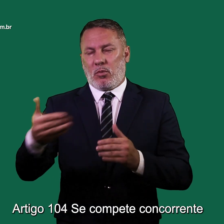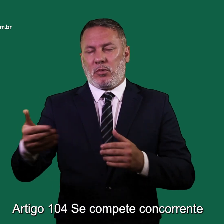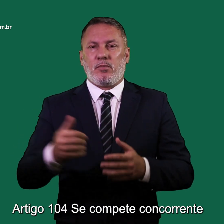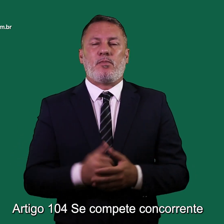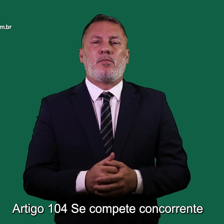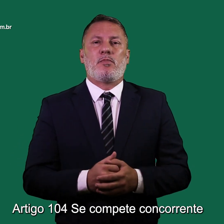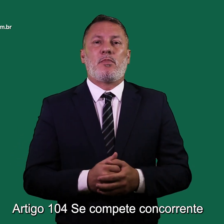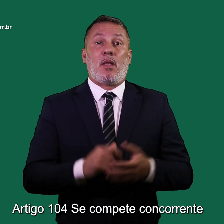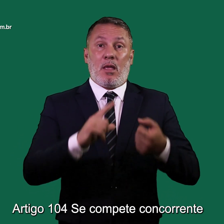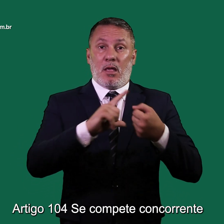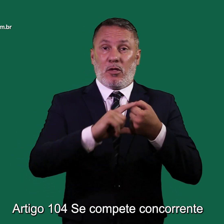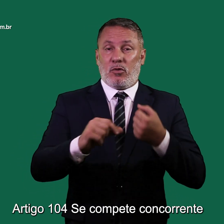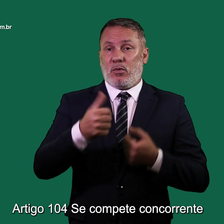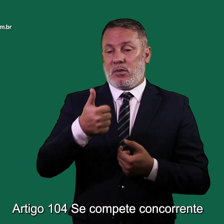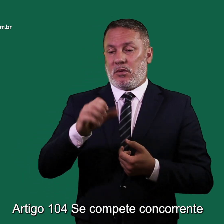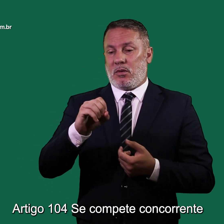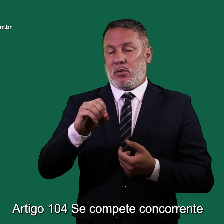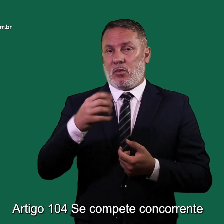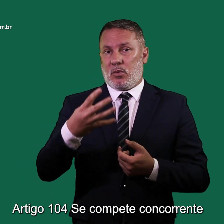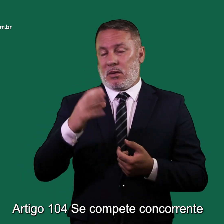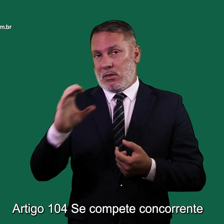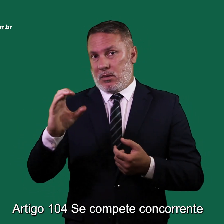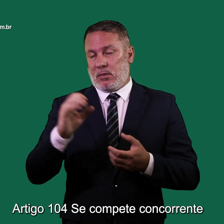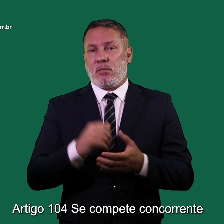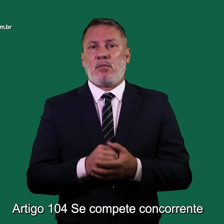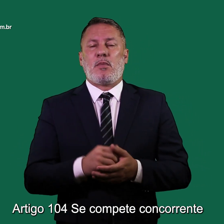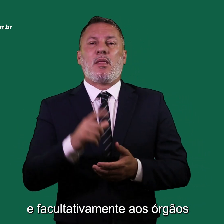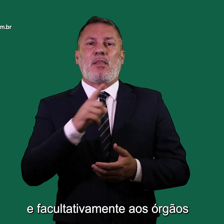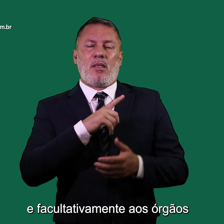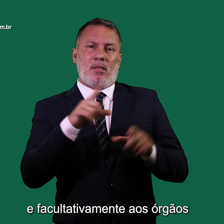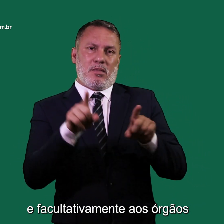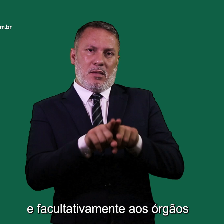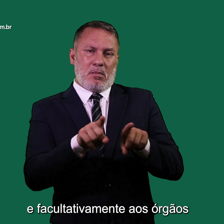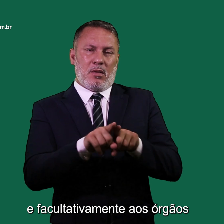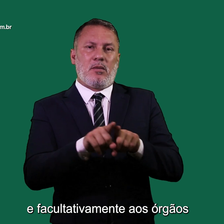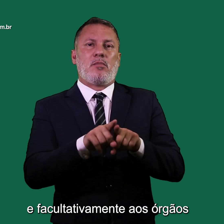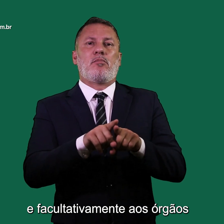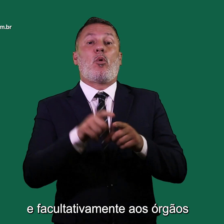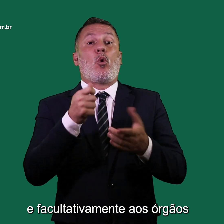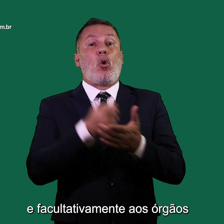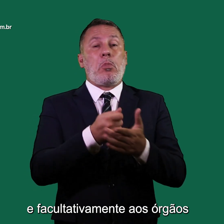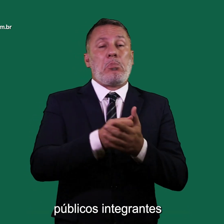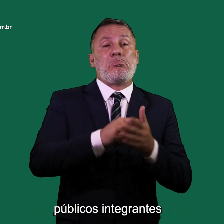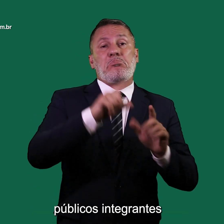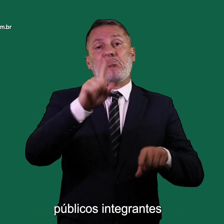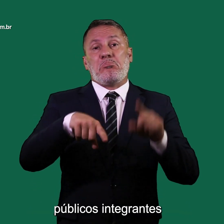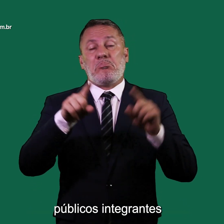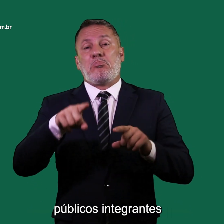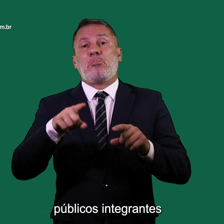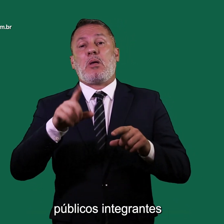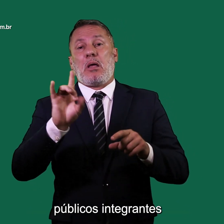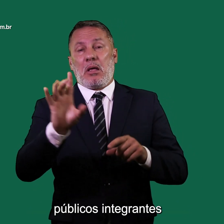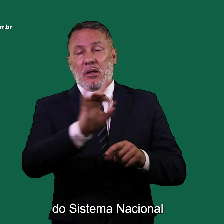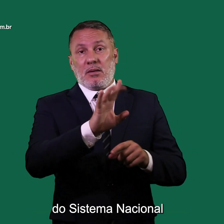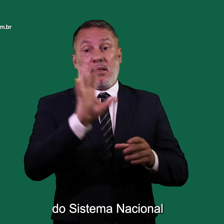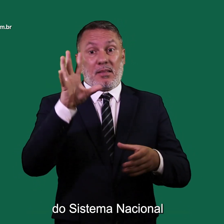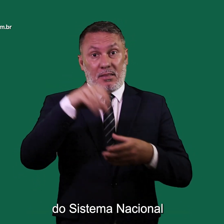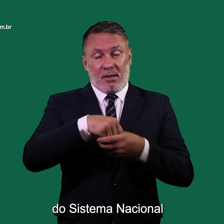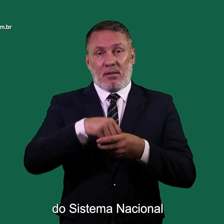Artigo 104-C. Compete concorrente e facultativamente aos órgãos públicos integrantes do Sistema